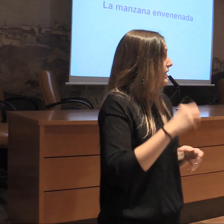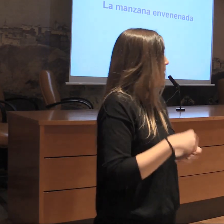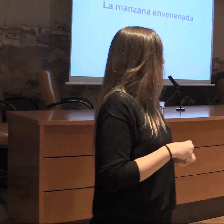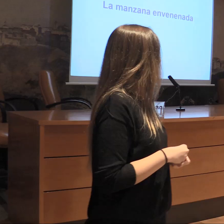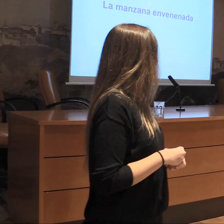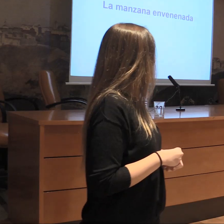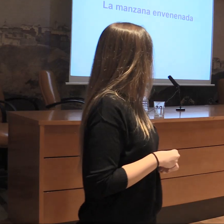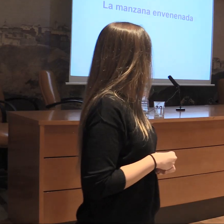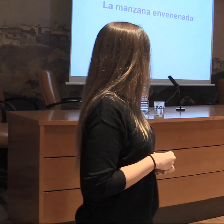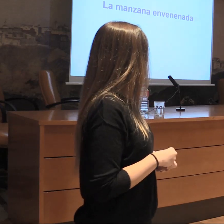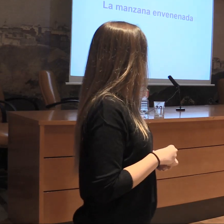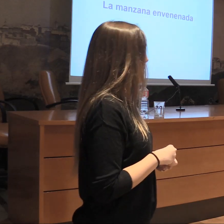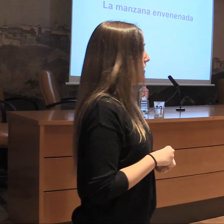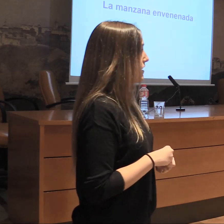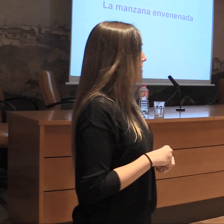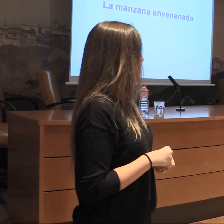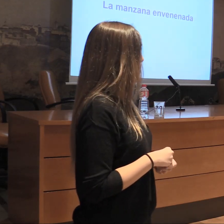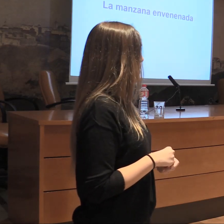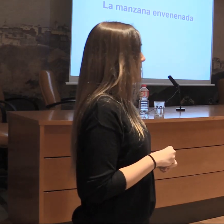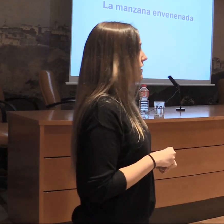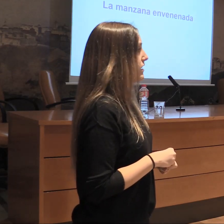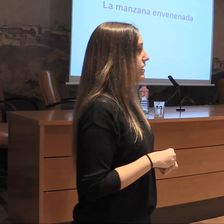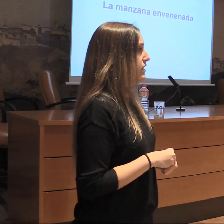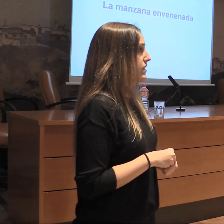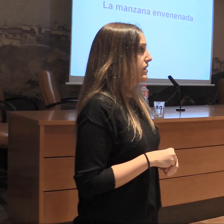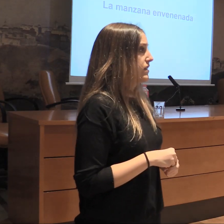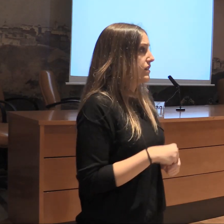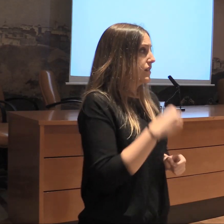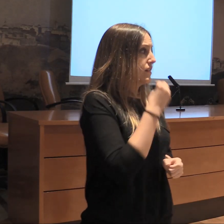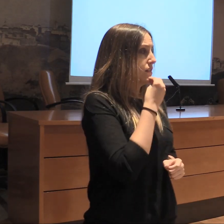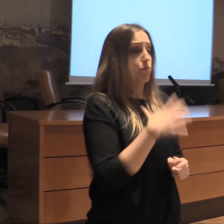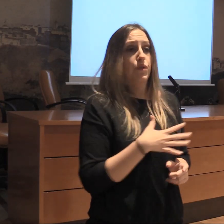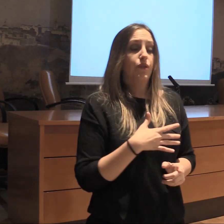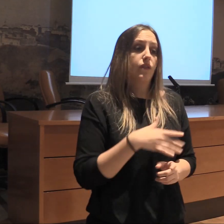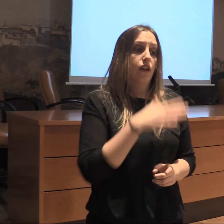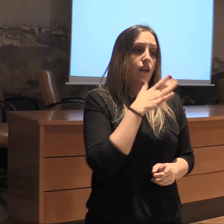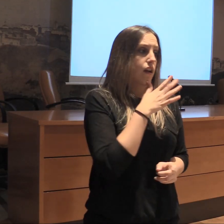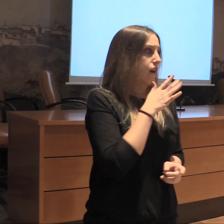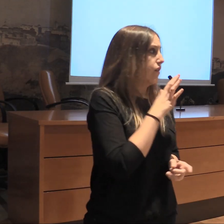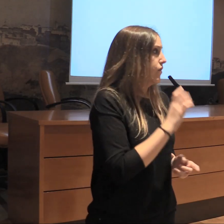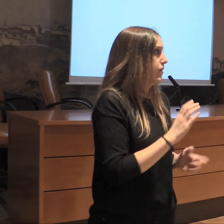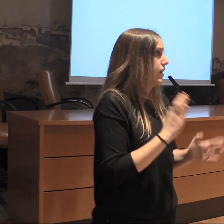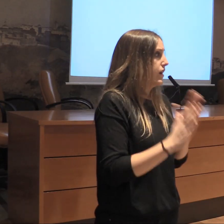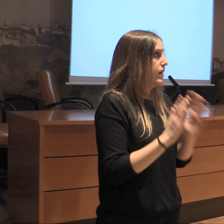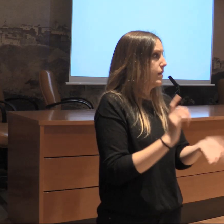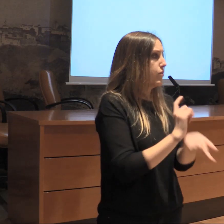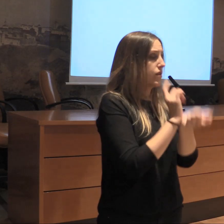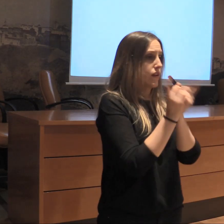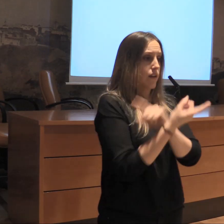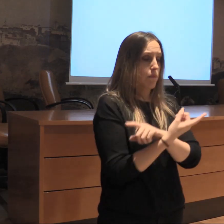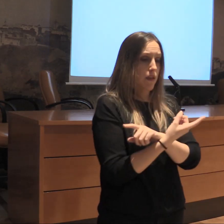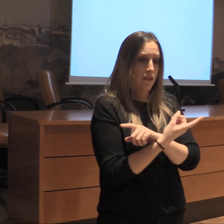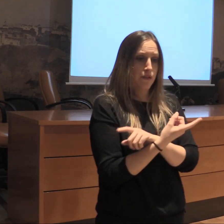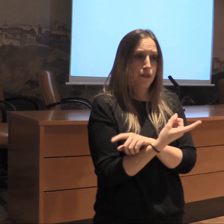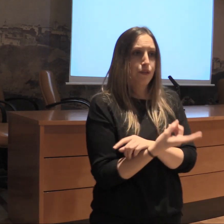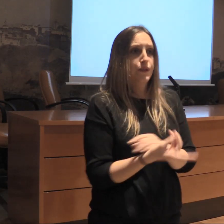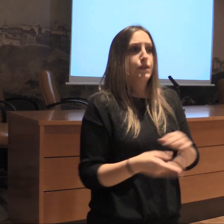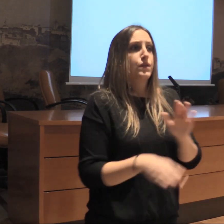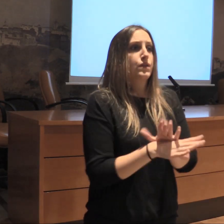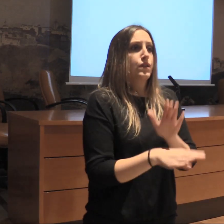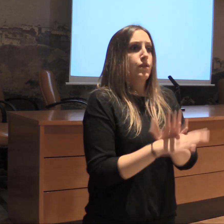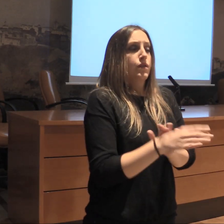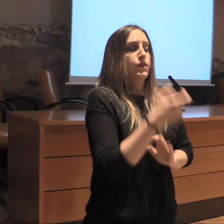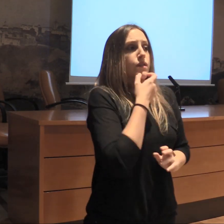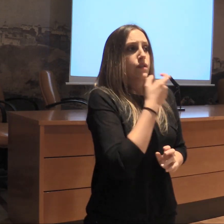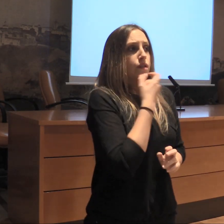Bueno, vamos a cambiar de época de veneno y nos vamos a ir, seguimos en Inglaterra, ahora estamos